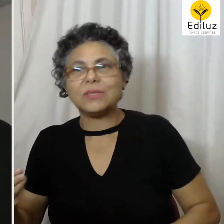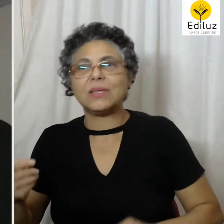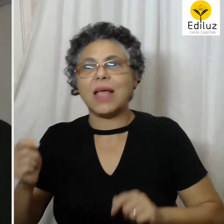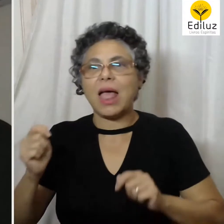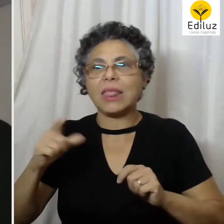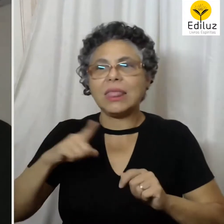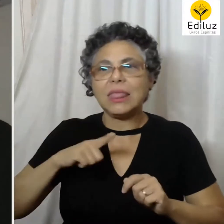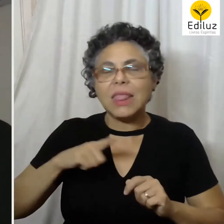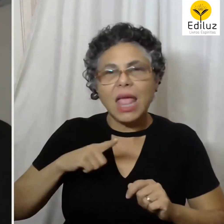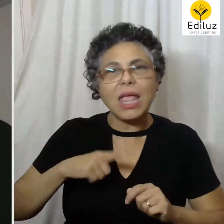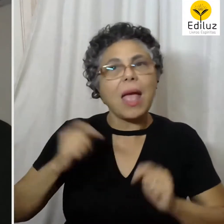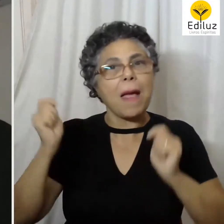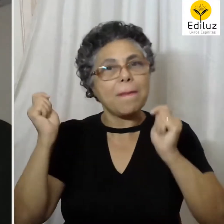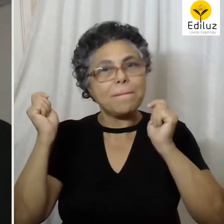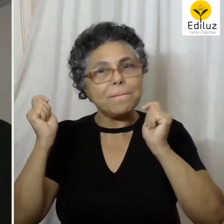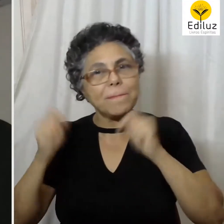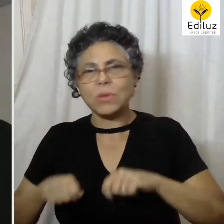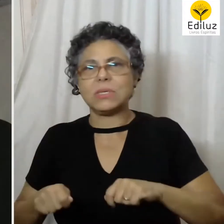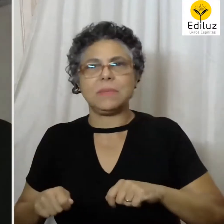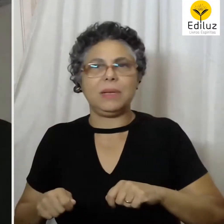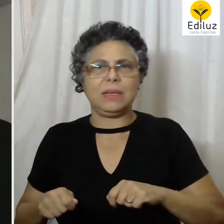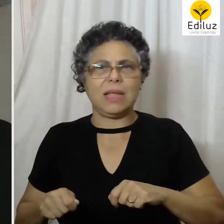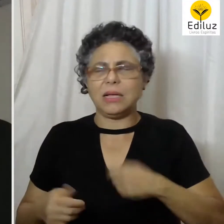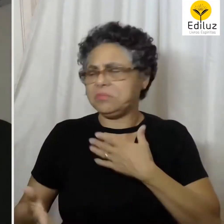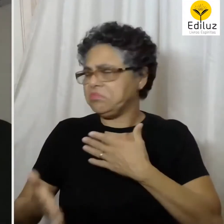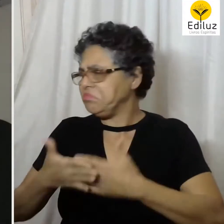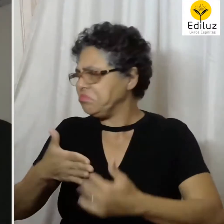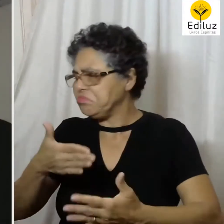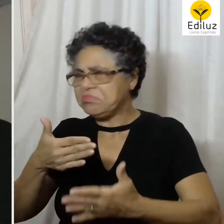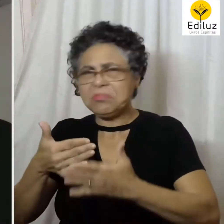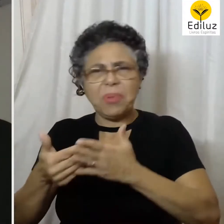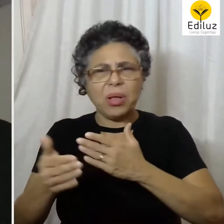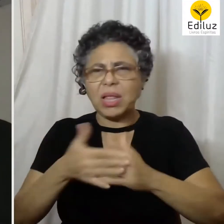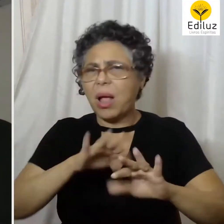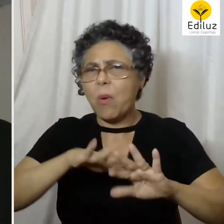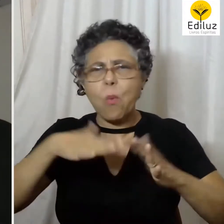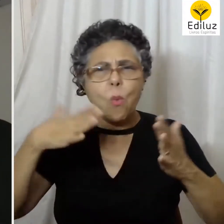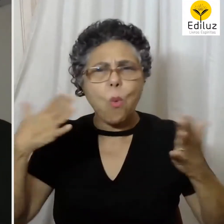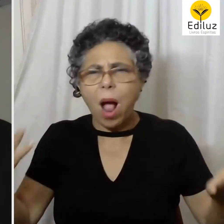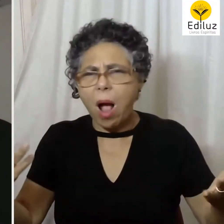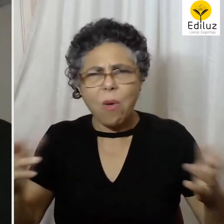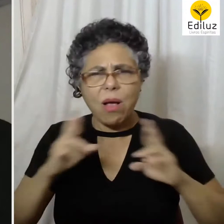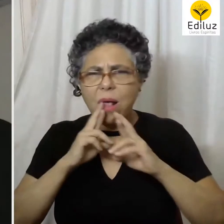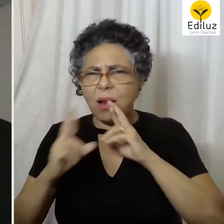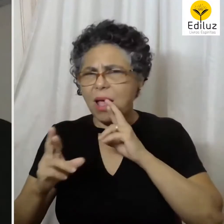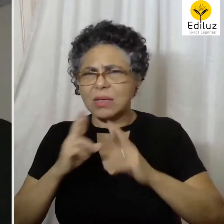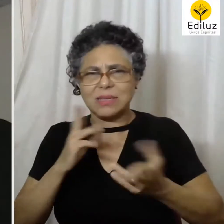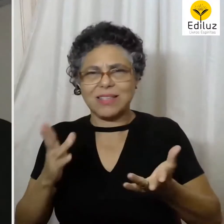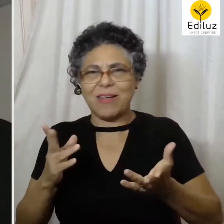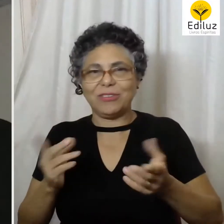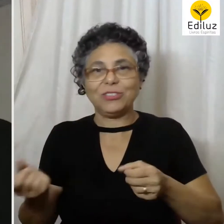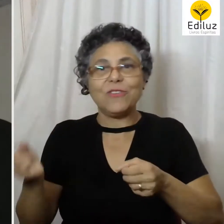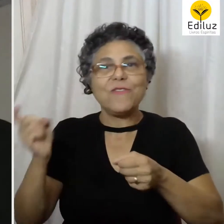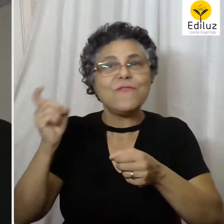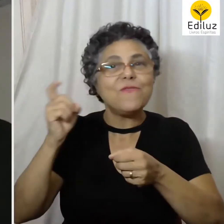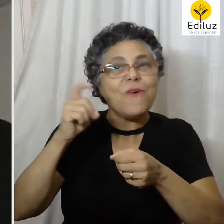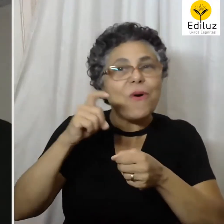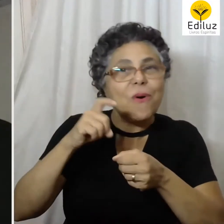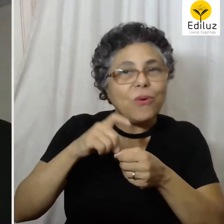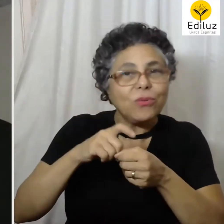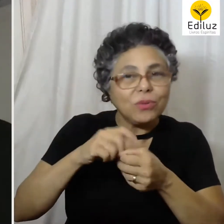têm a possibilidade, independentemente de qualquer relação, de voltarem à